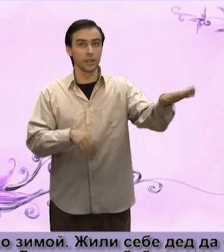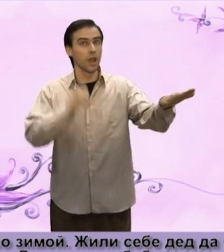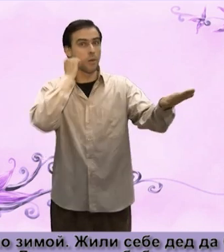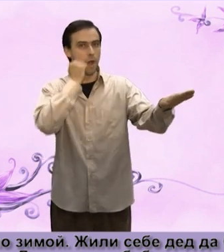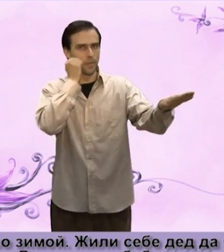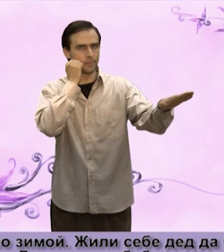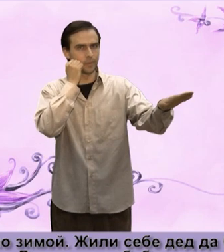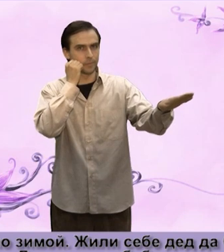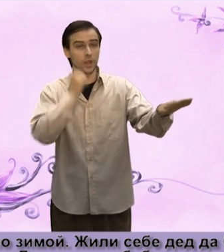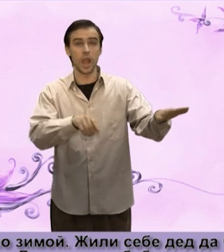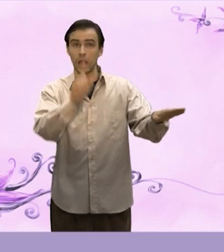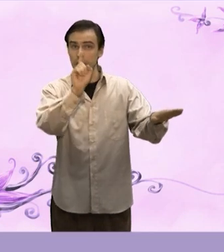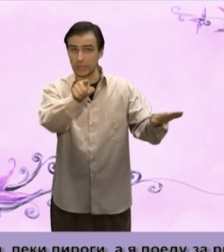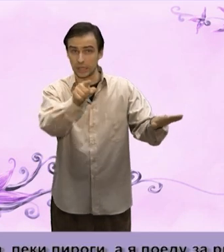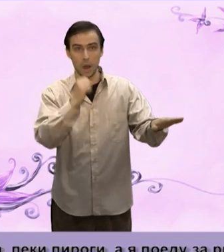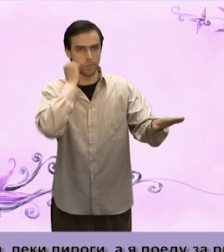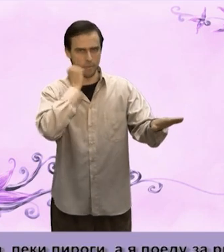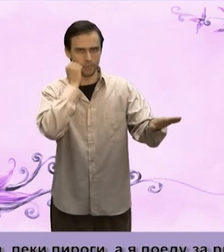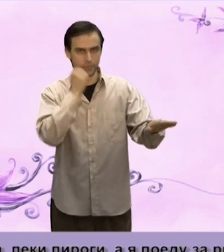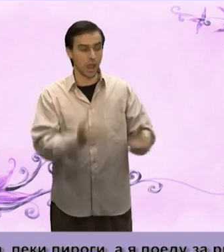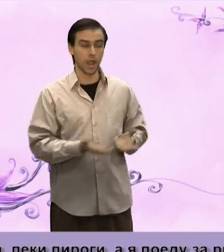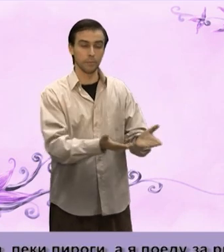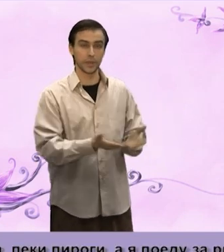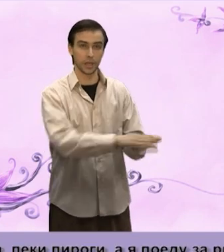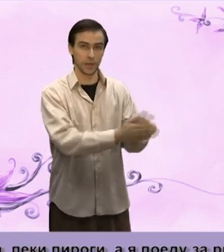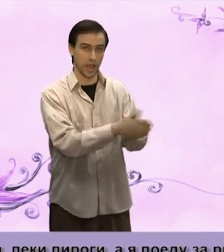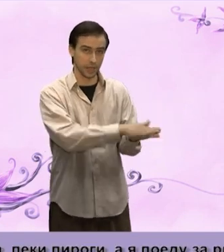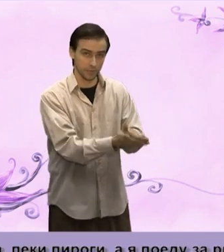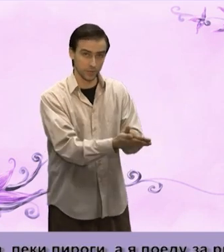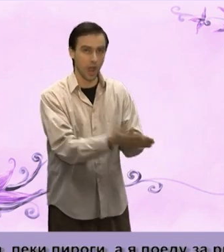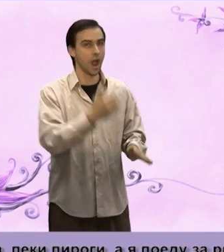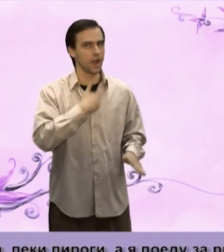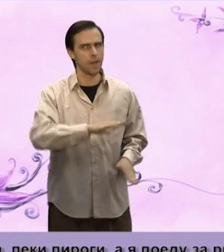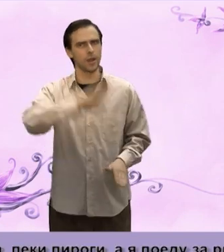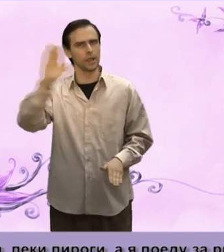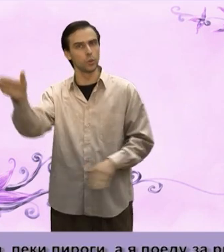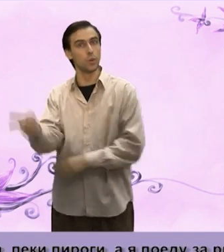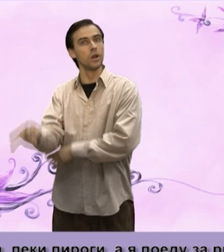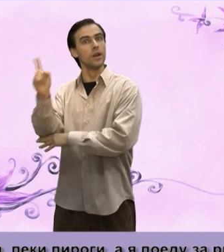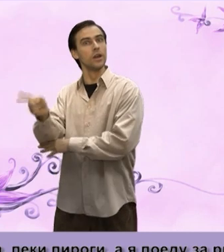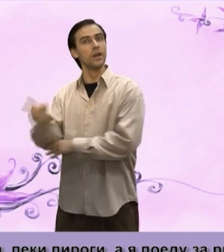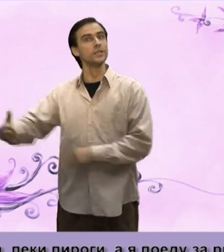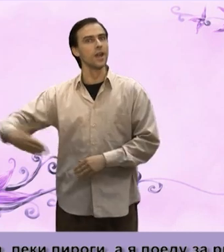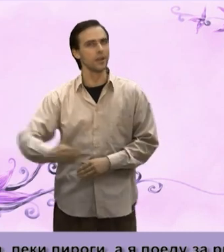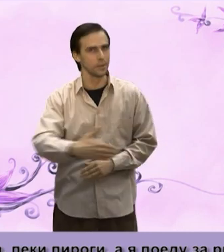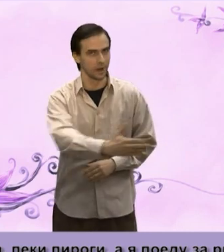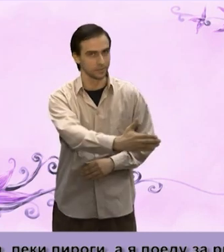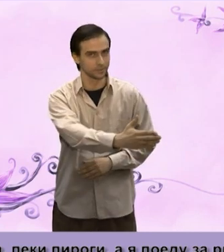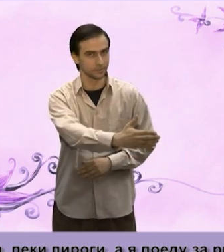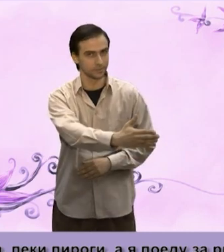говорит бабе: «Ты, баба, пеки пироги, а я поеду за рыбой».